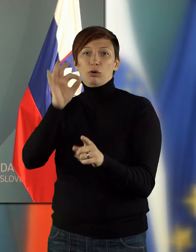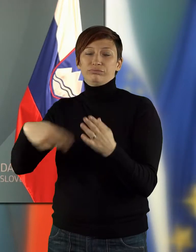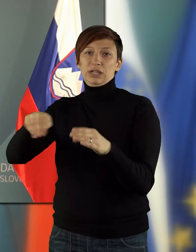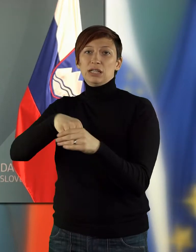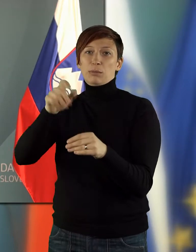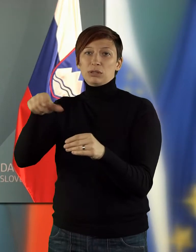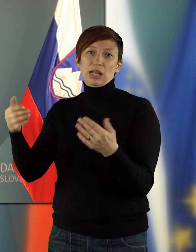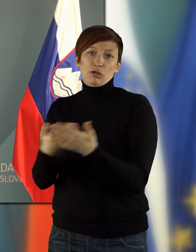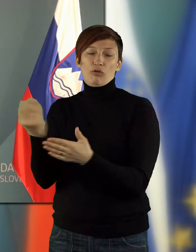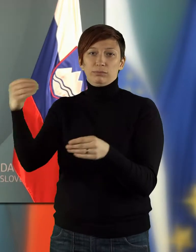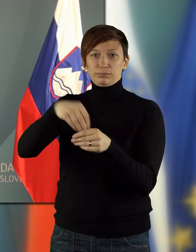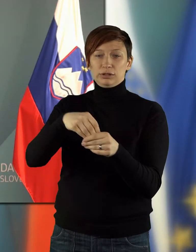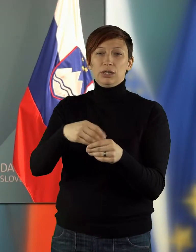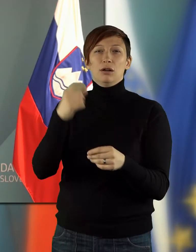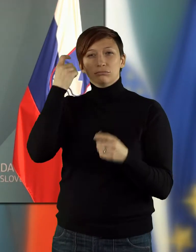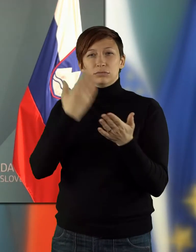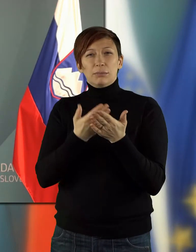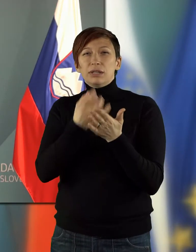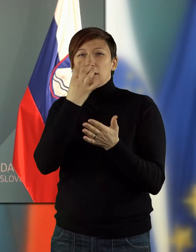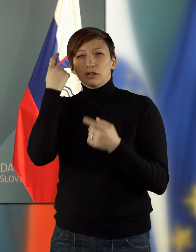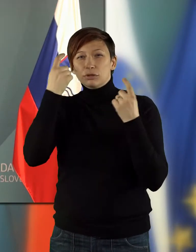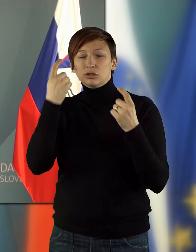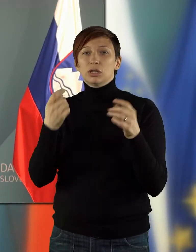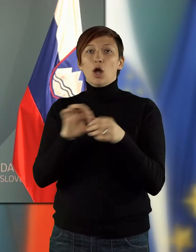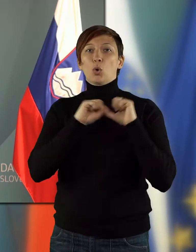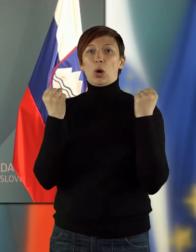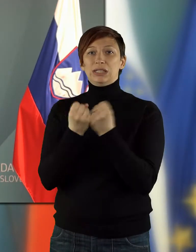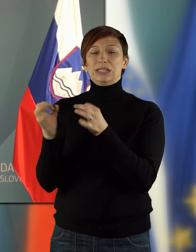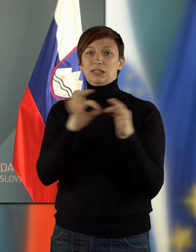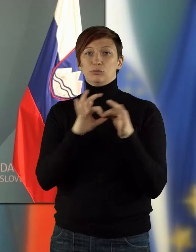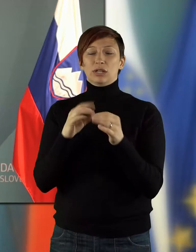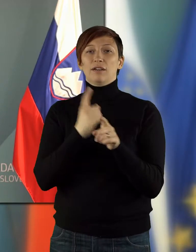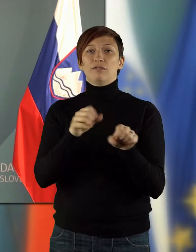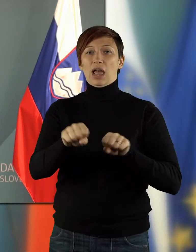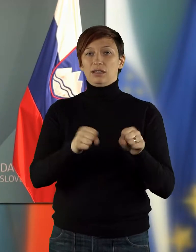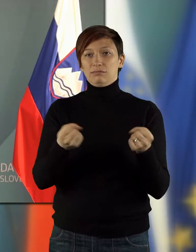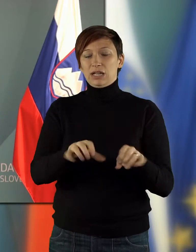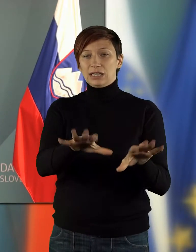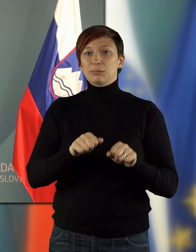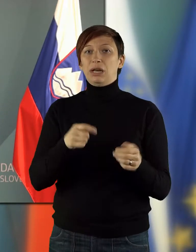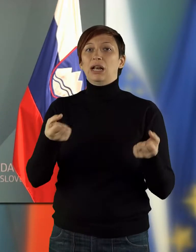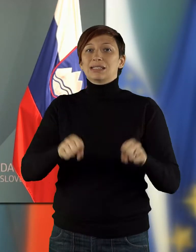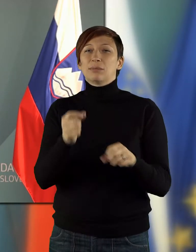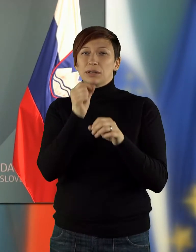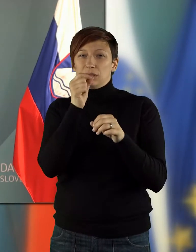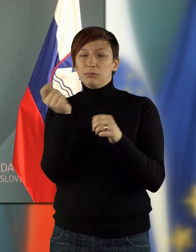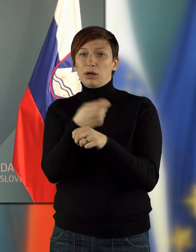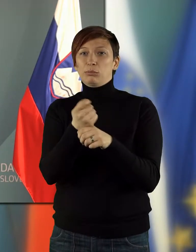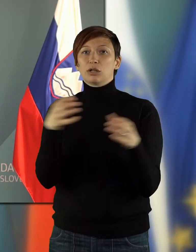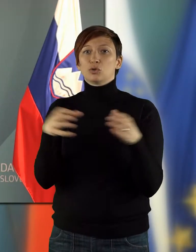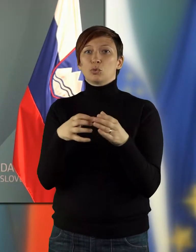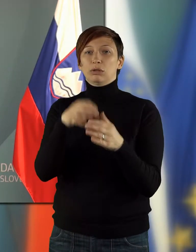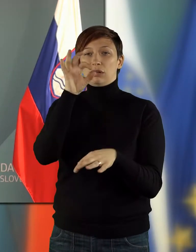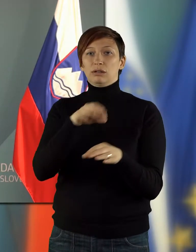tudi kadrovsko ukrepijo. Tako da po temeljitem premisliku in koalicijskem usklajevanju je danes tudi vlada sprejela ta sklep za minimalni